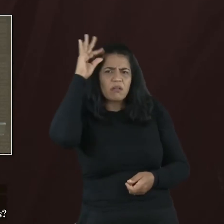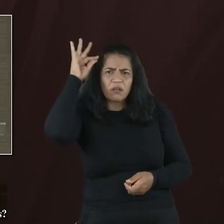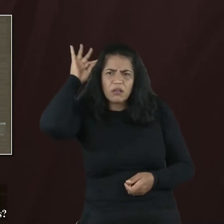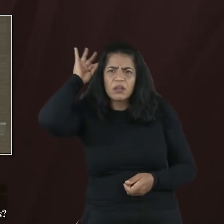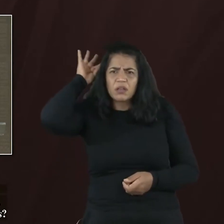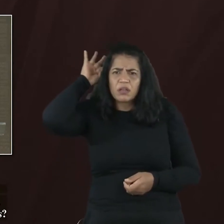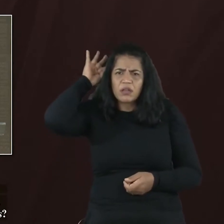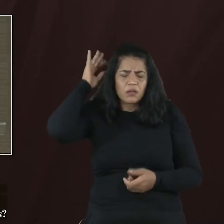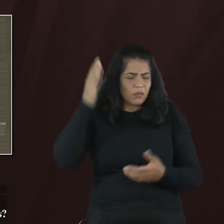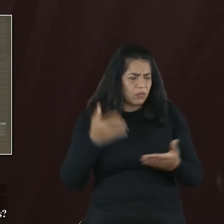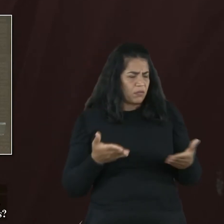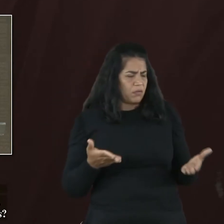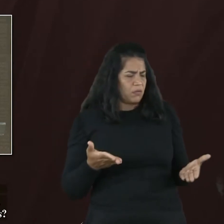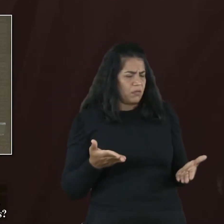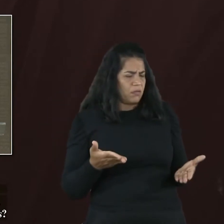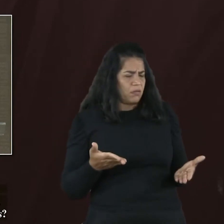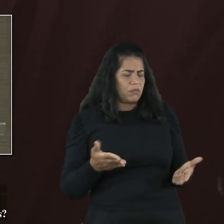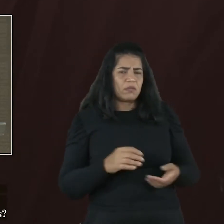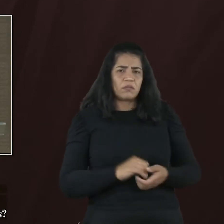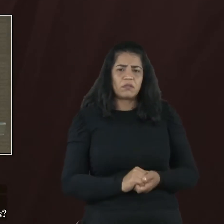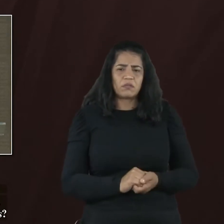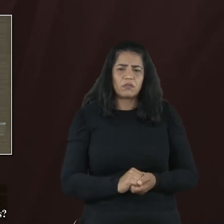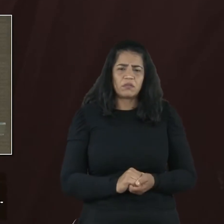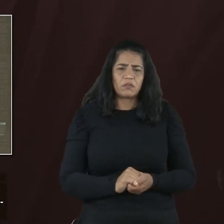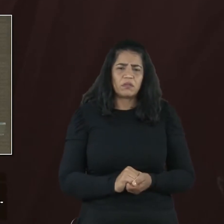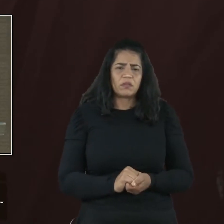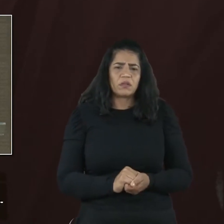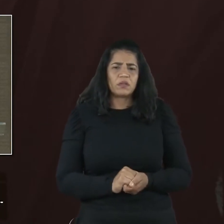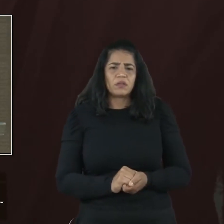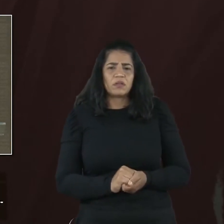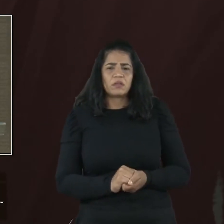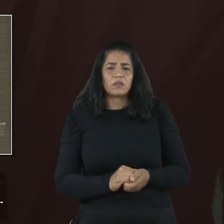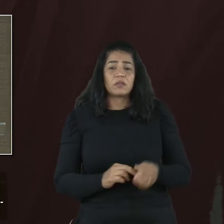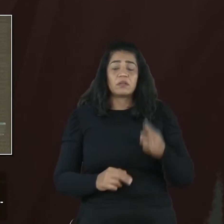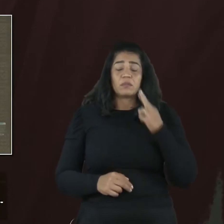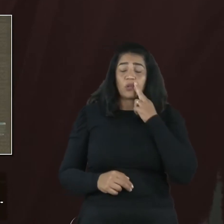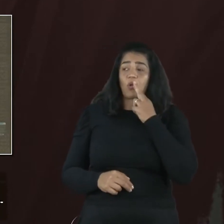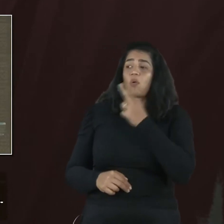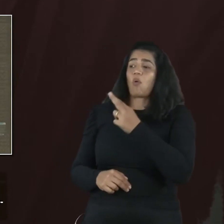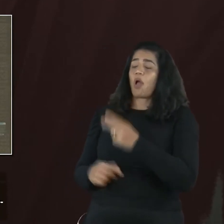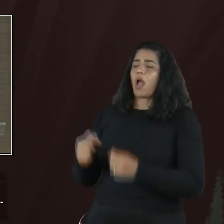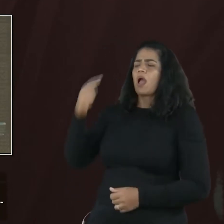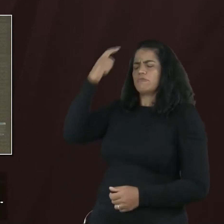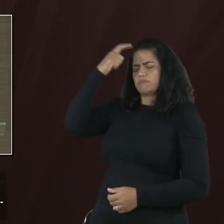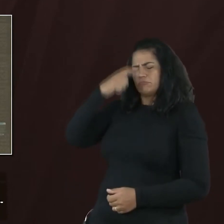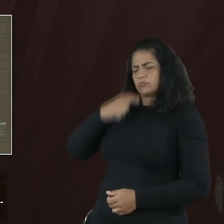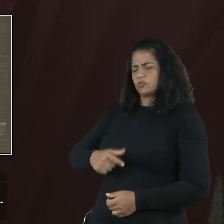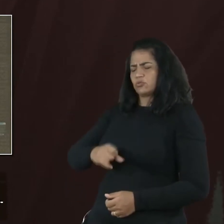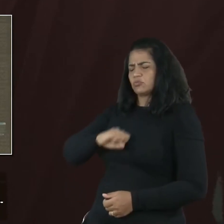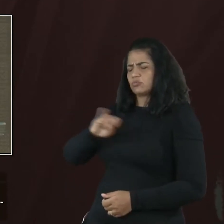e conduziu ao deserto 4.000 sicários? Respondeu-lhe Paulo: eu sou judeu,